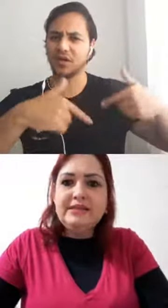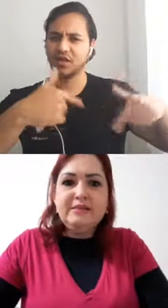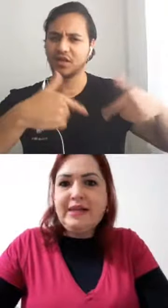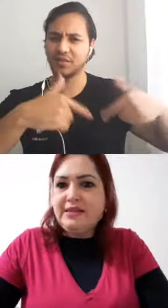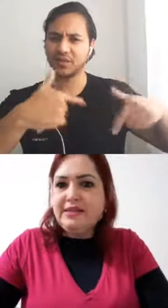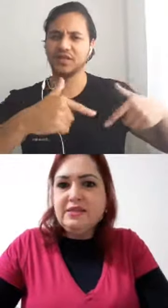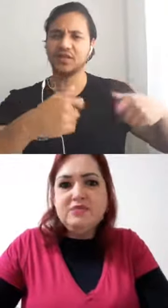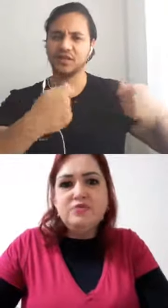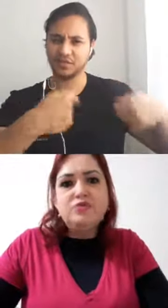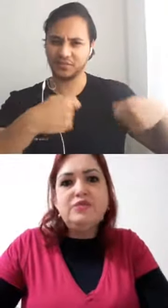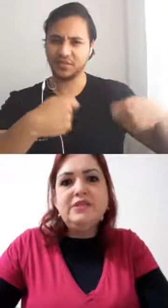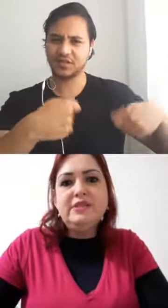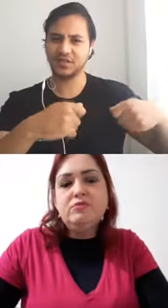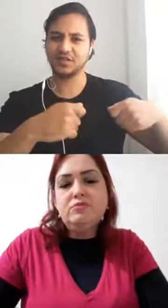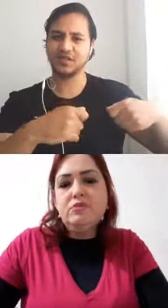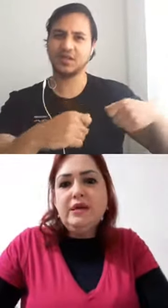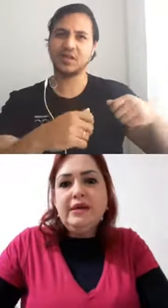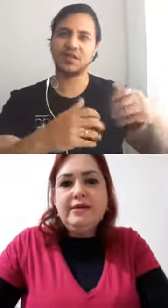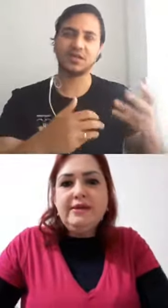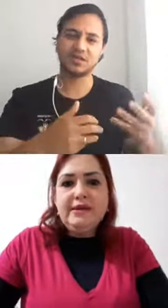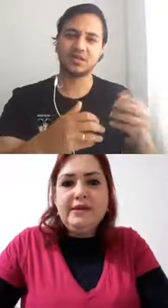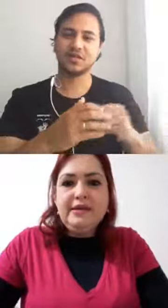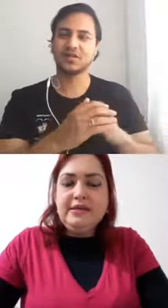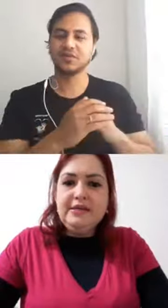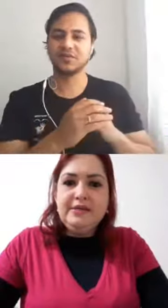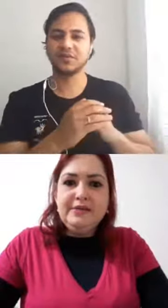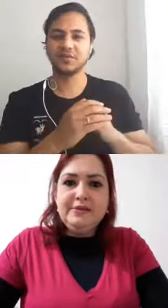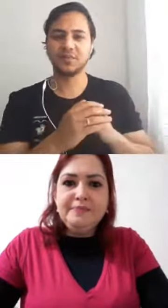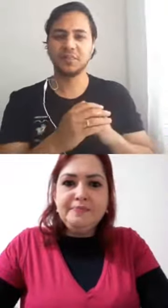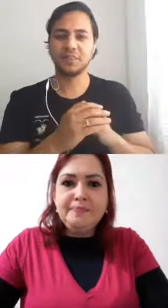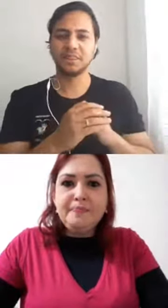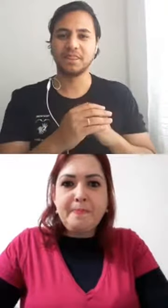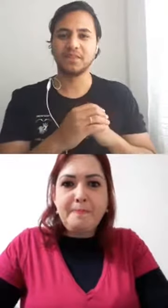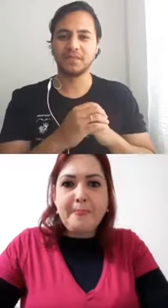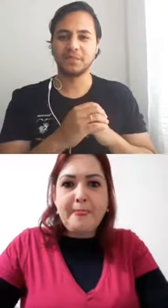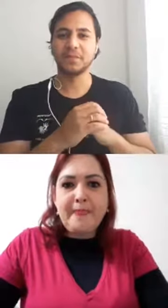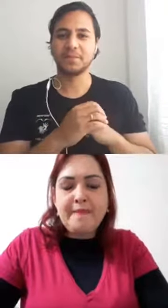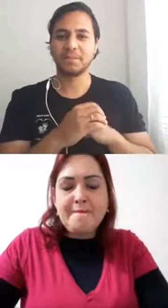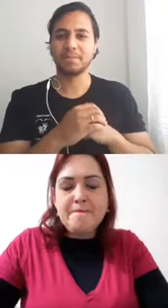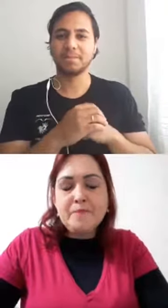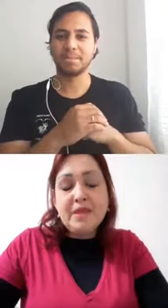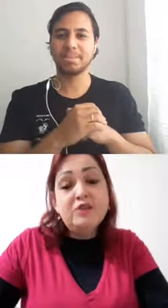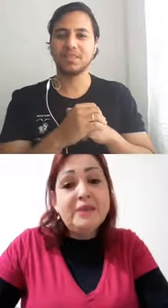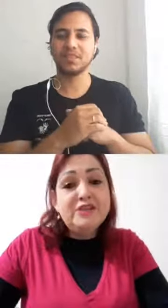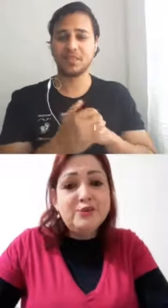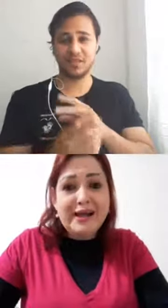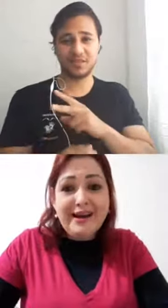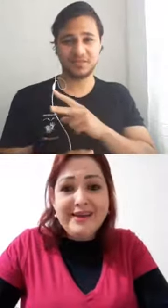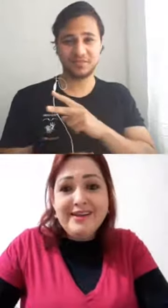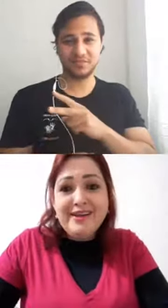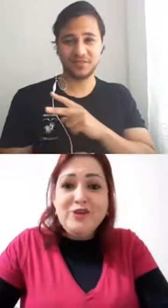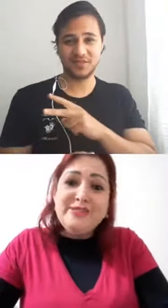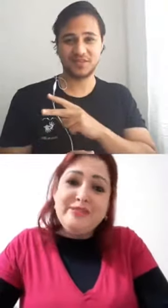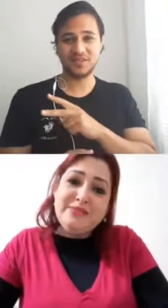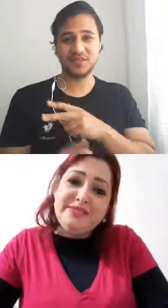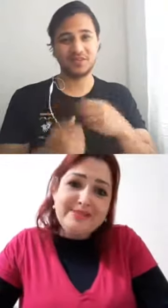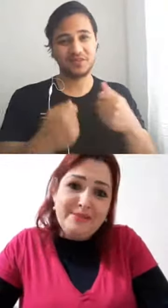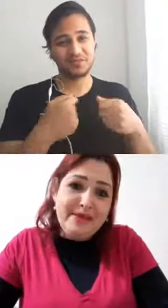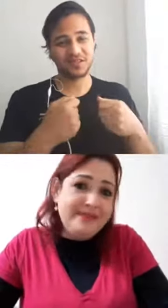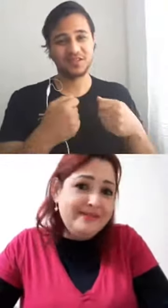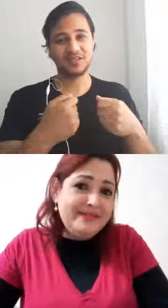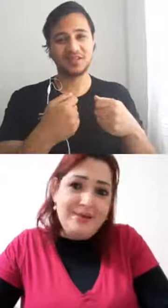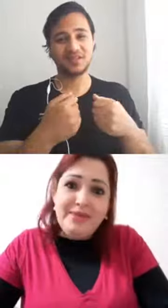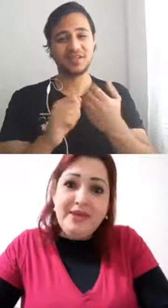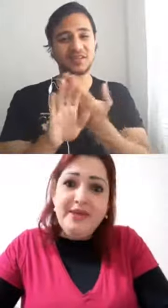ali trabalhando, então, e, e, e no particular, nós temos que